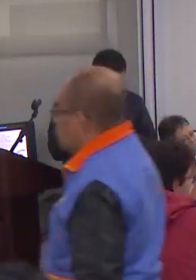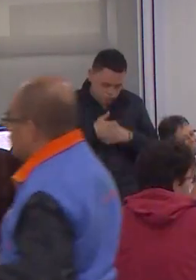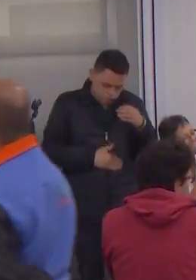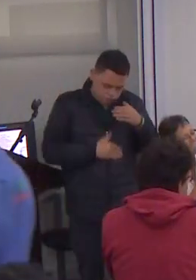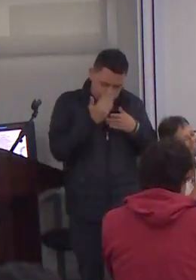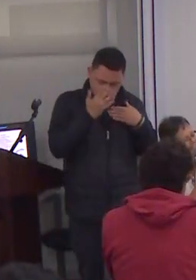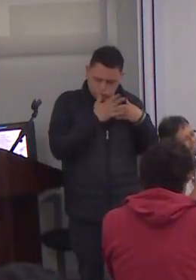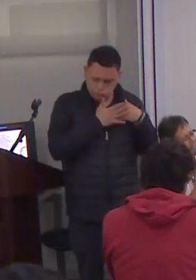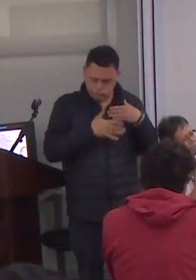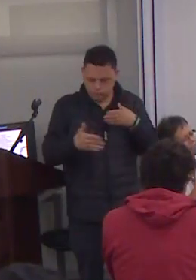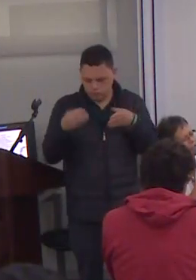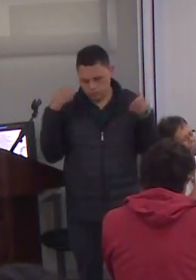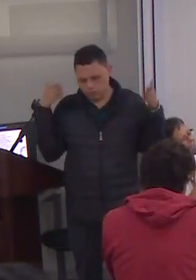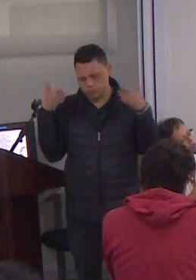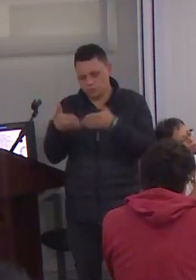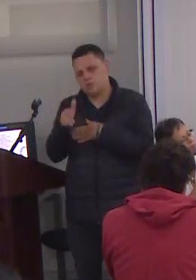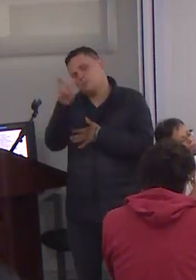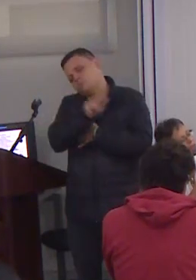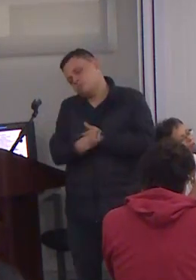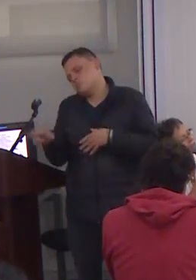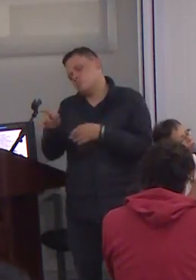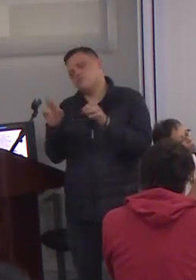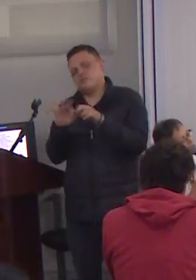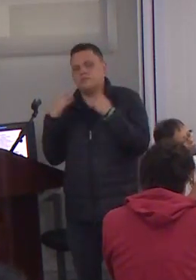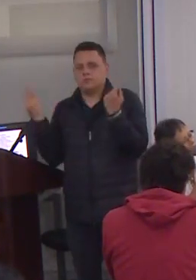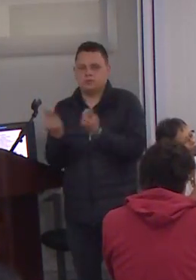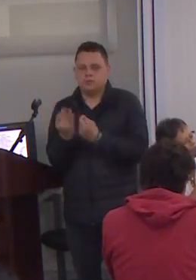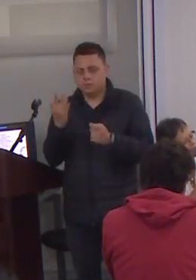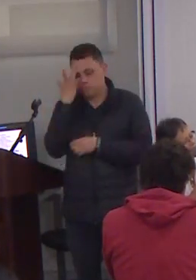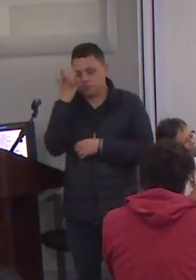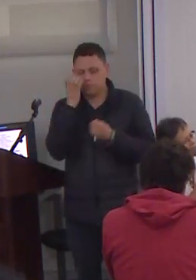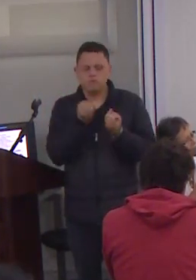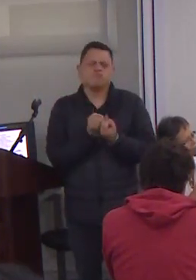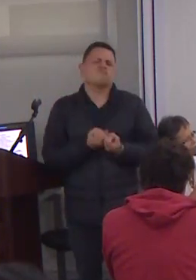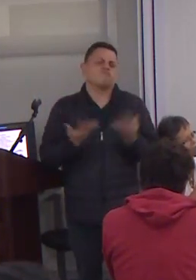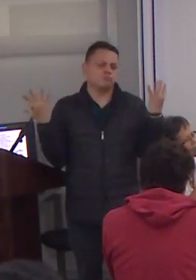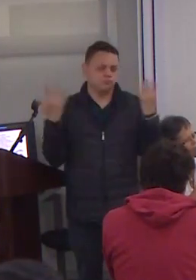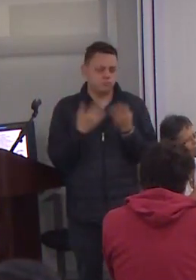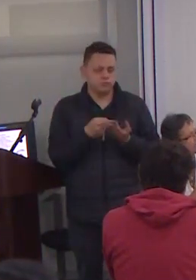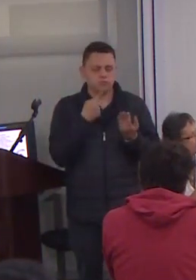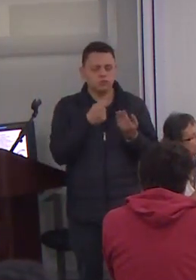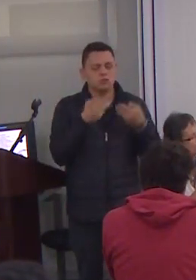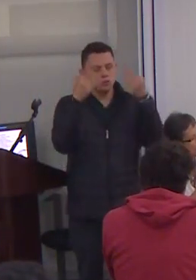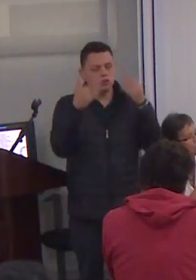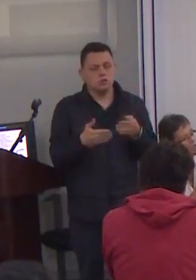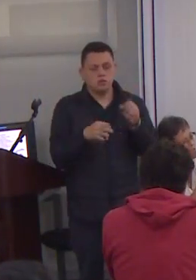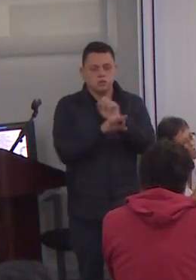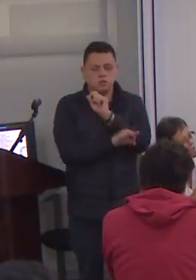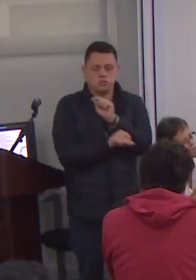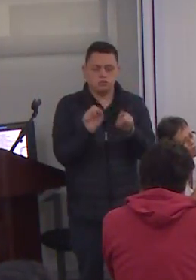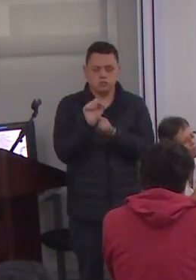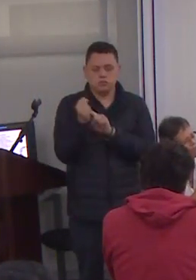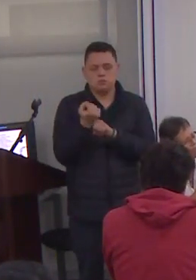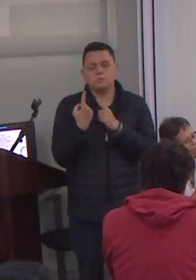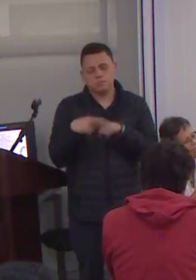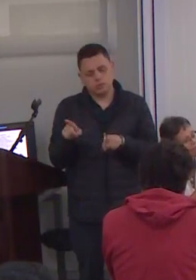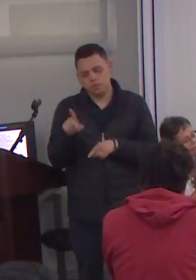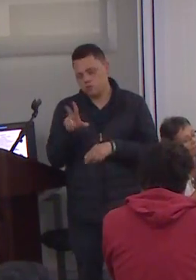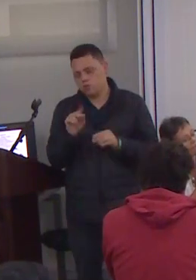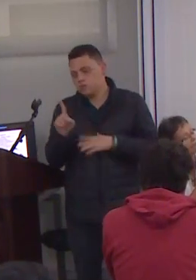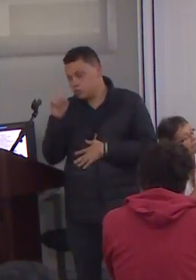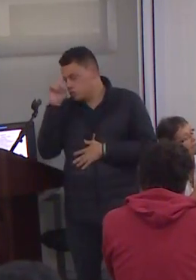trayectorias centradas en la persona y en su familia porque seguramente muchas veces hablando no de discapacidad psicosocial pero sí intelectual